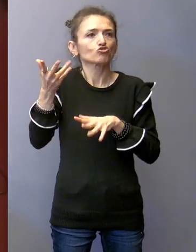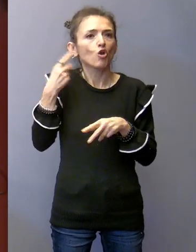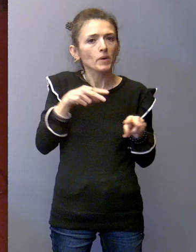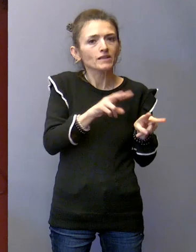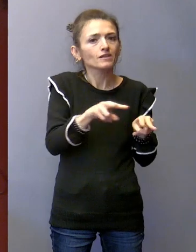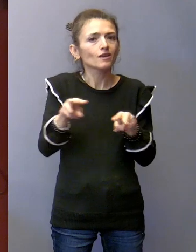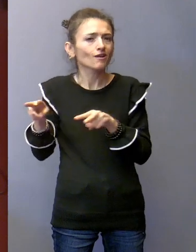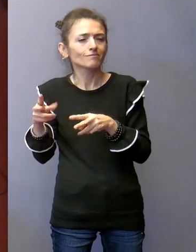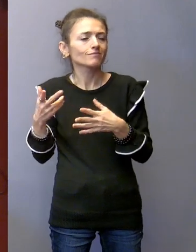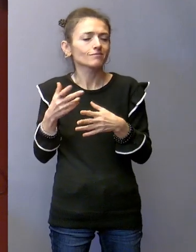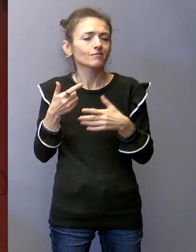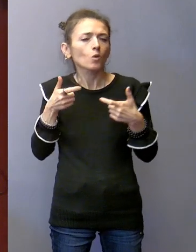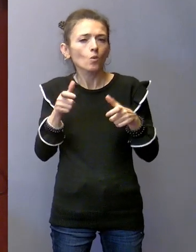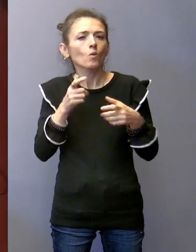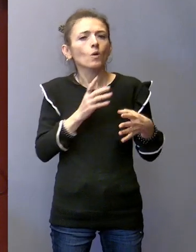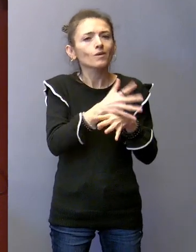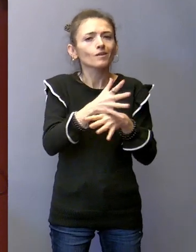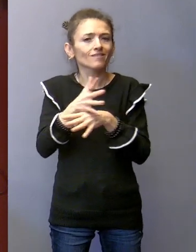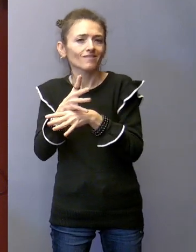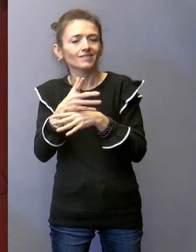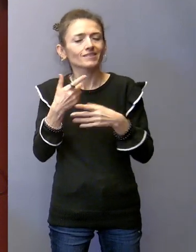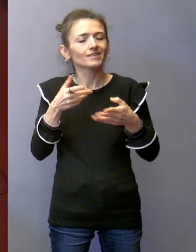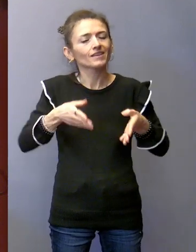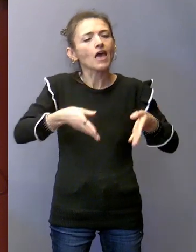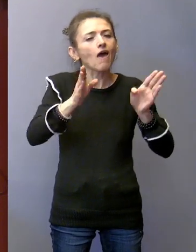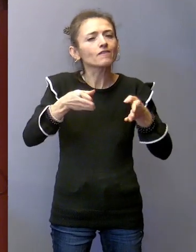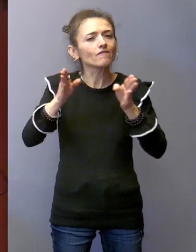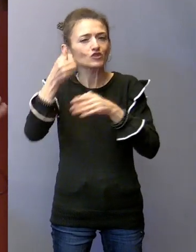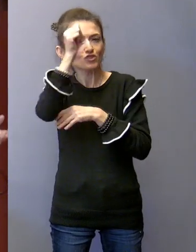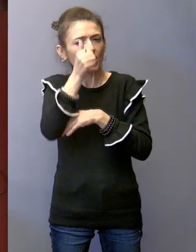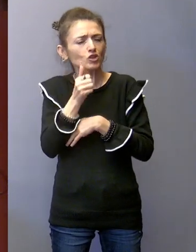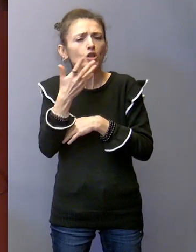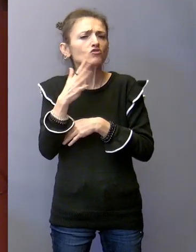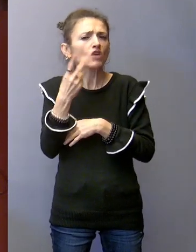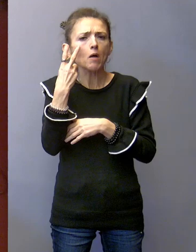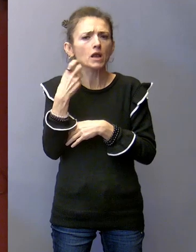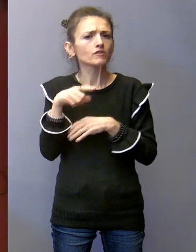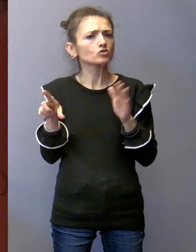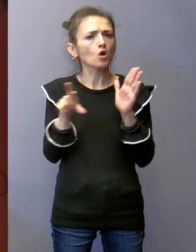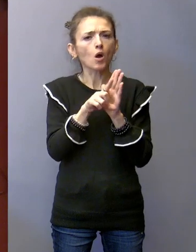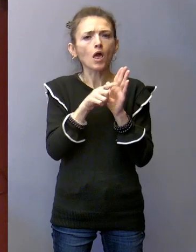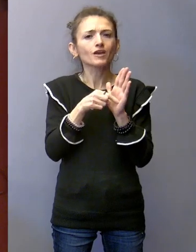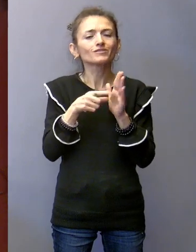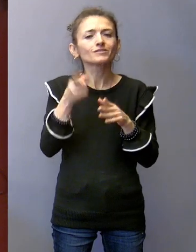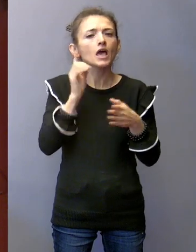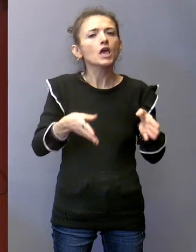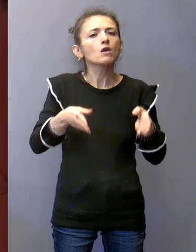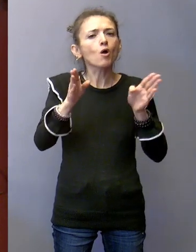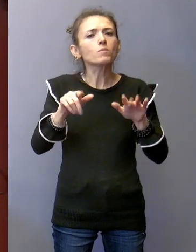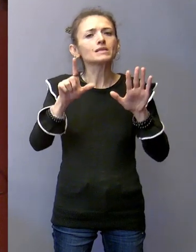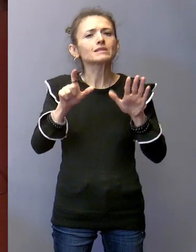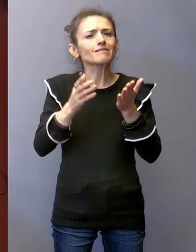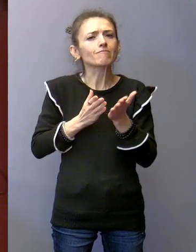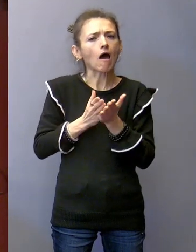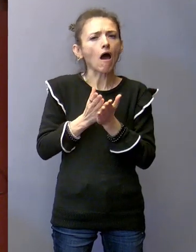quanto riguarda gli interventi che interessano gli edifici religiosi questo è previsto già per leggi per immobili per più di 70 anni devo dire che